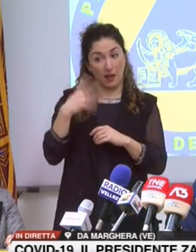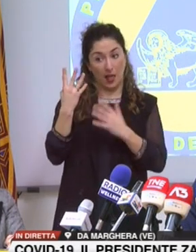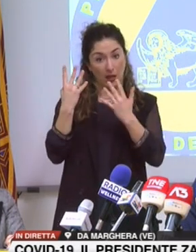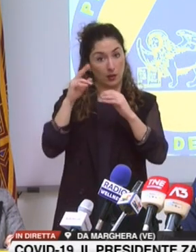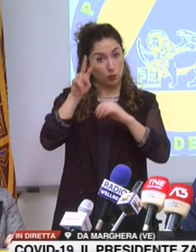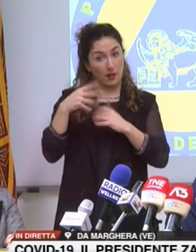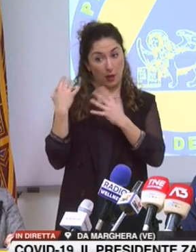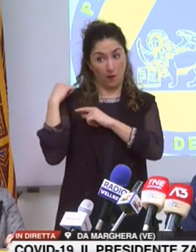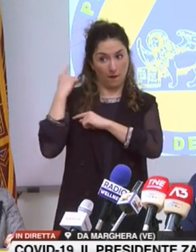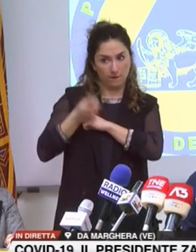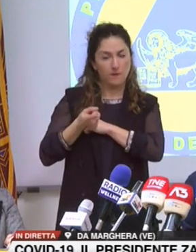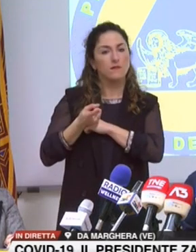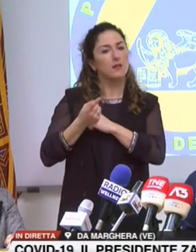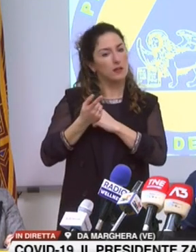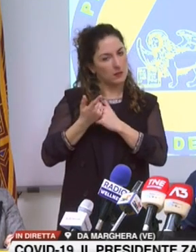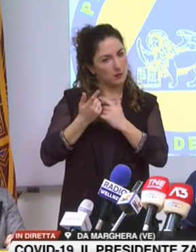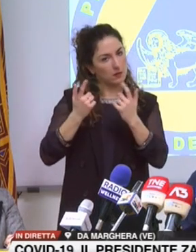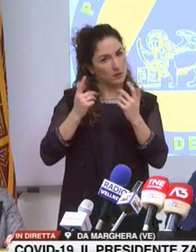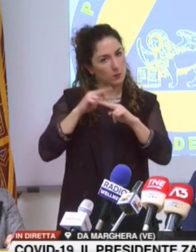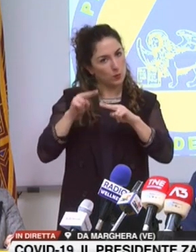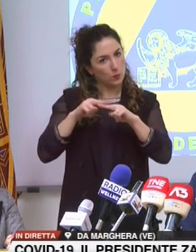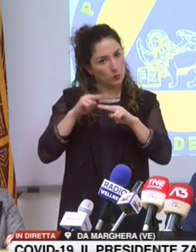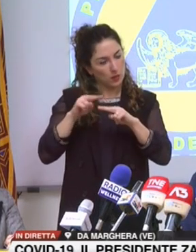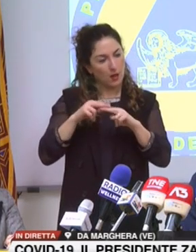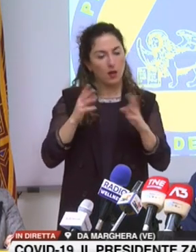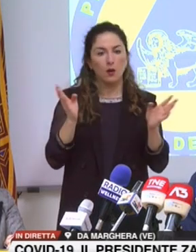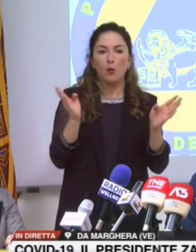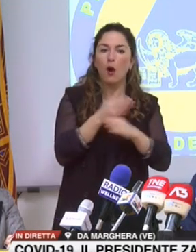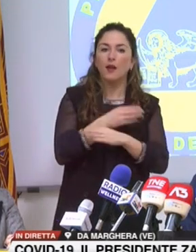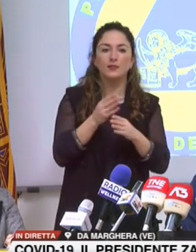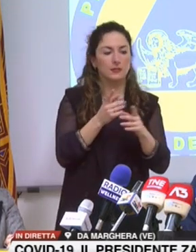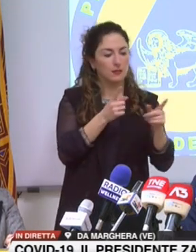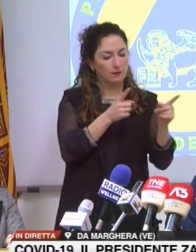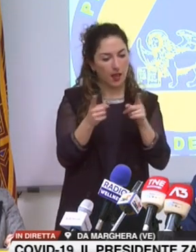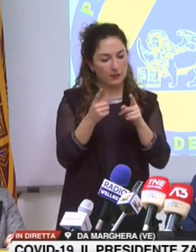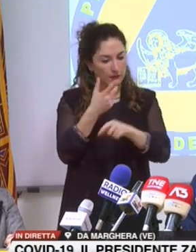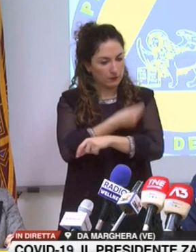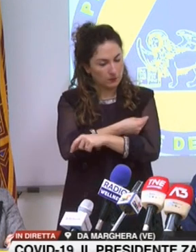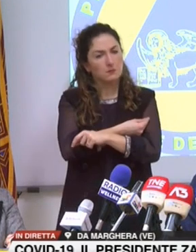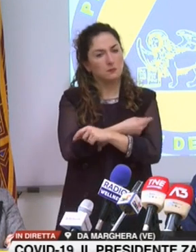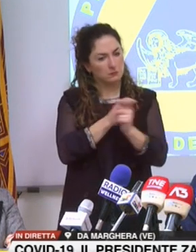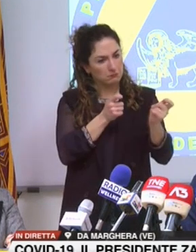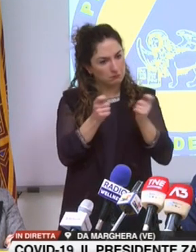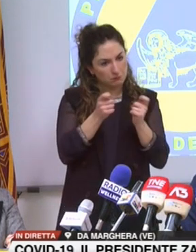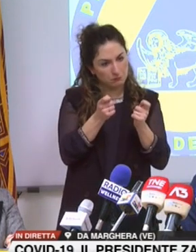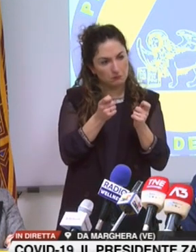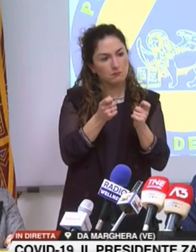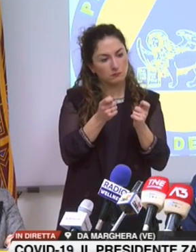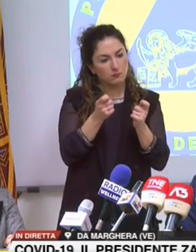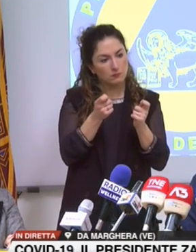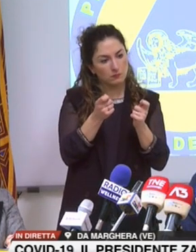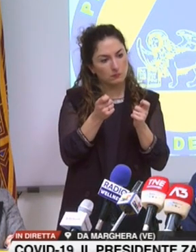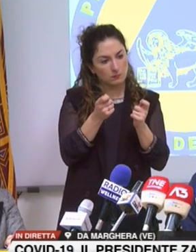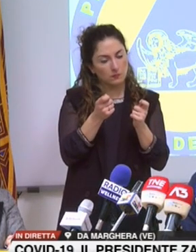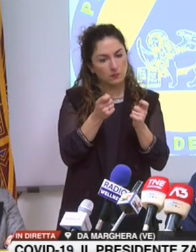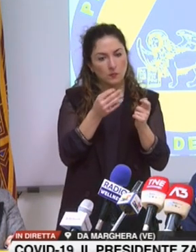più di 10 anni, e che gestisce e consente di gestire tutte le fasi della vaccinazione. Vado in ordine logico e anche